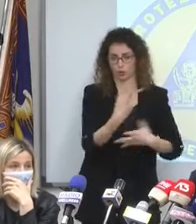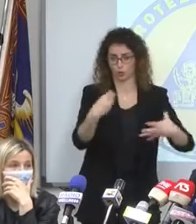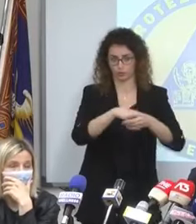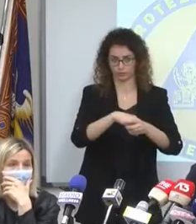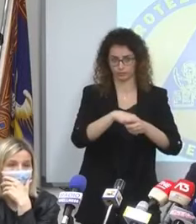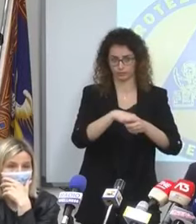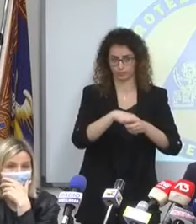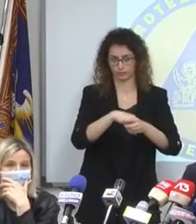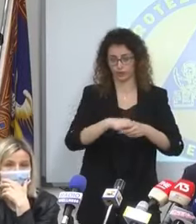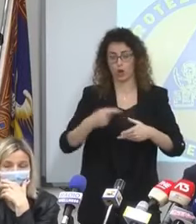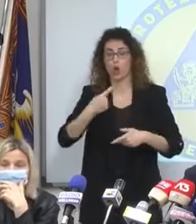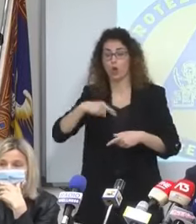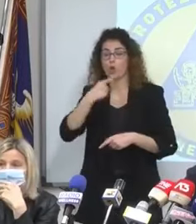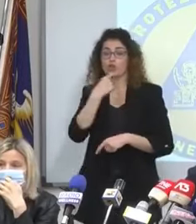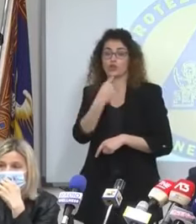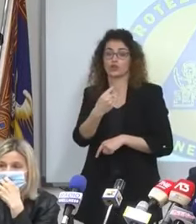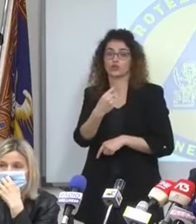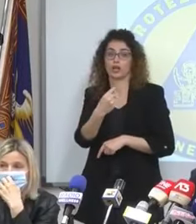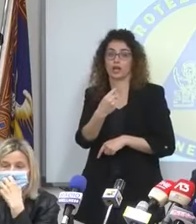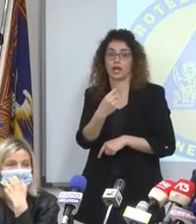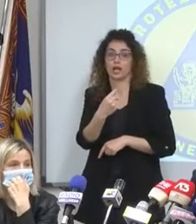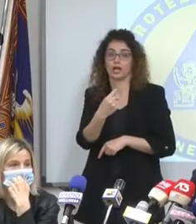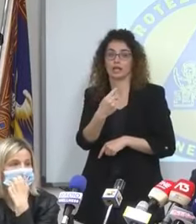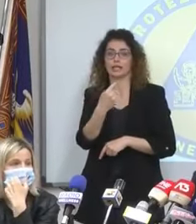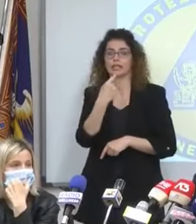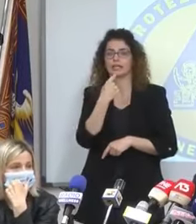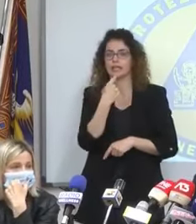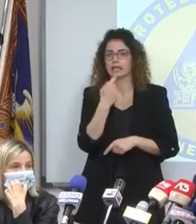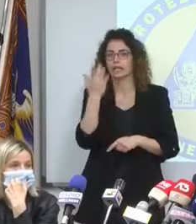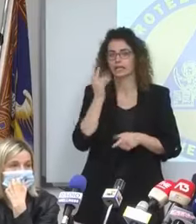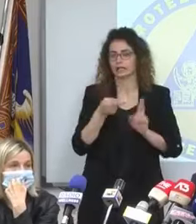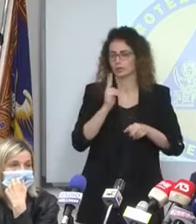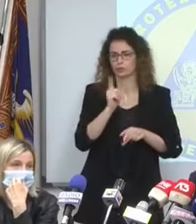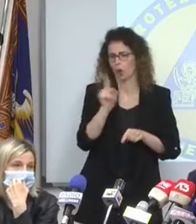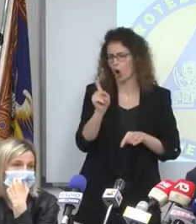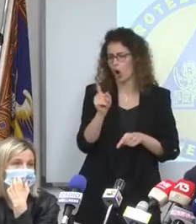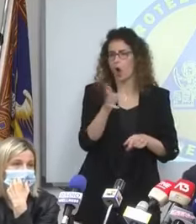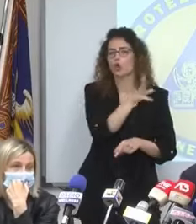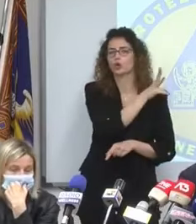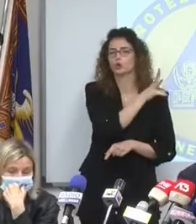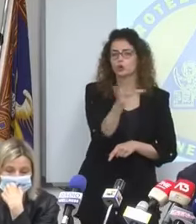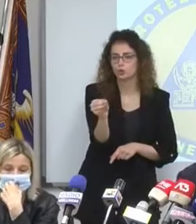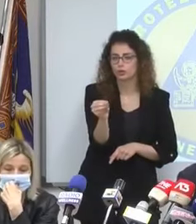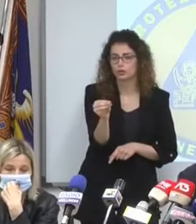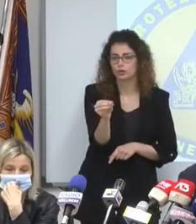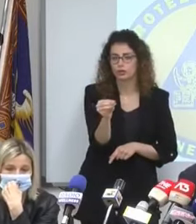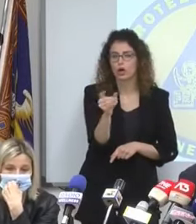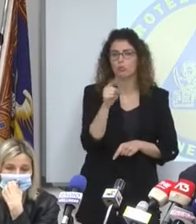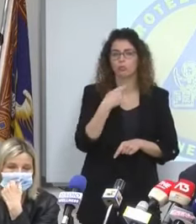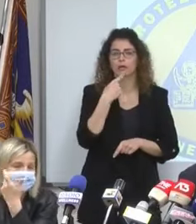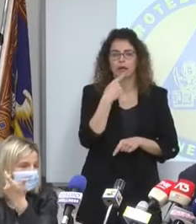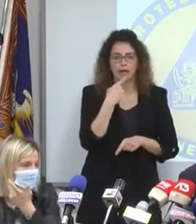quindi non come sostenevamo noi i maggiori esposti, tutti, anche